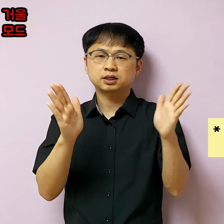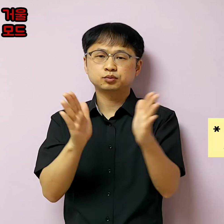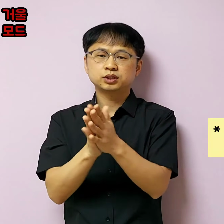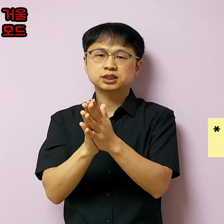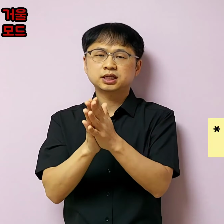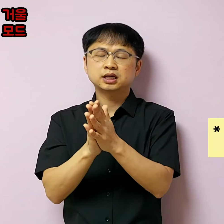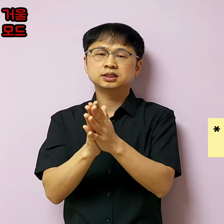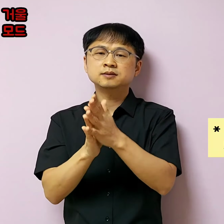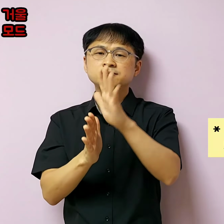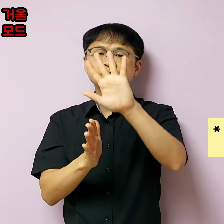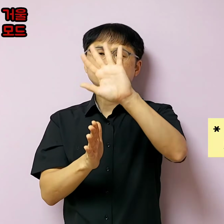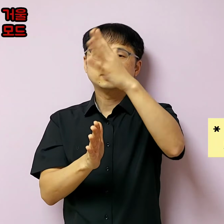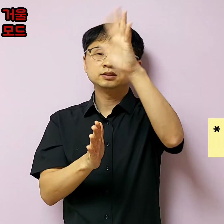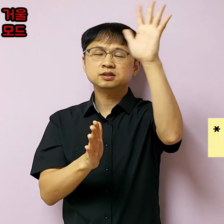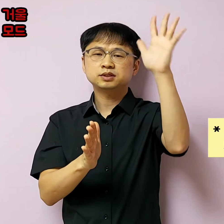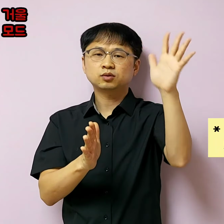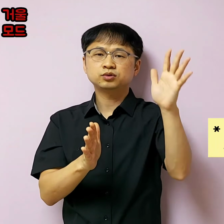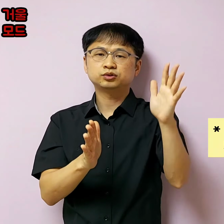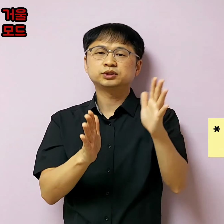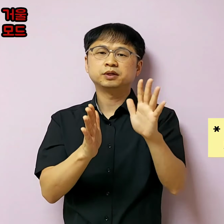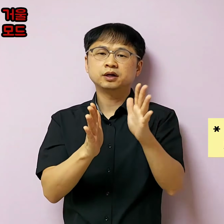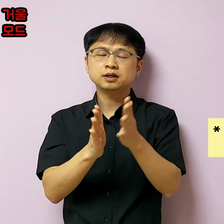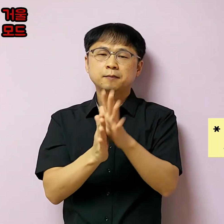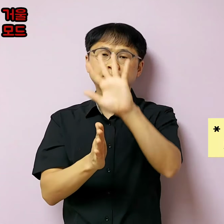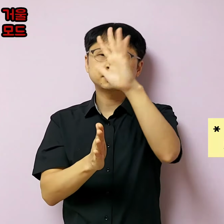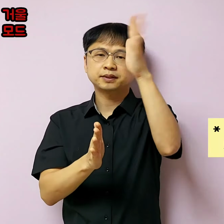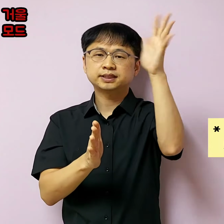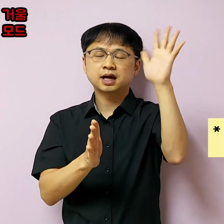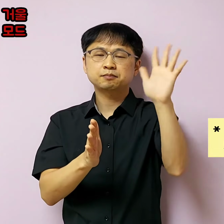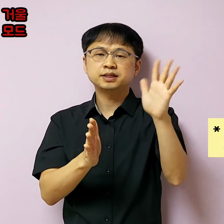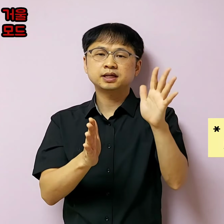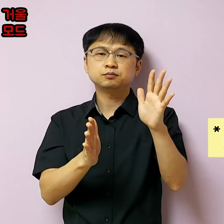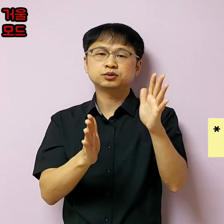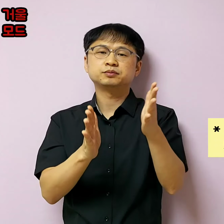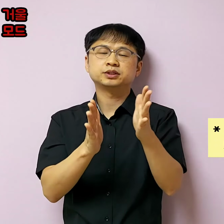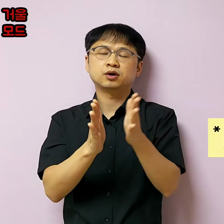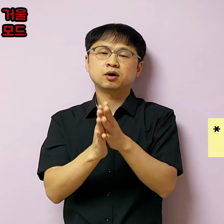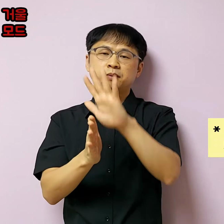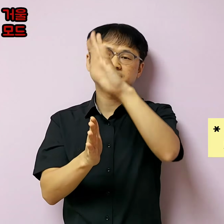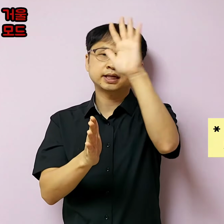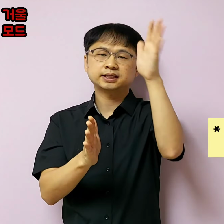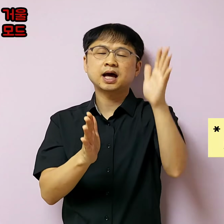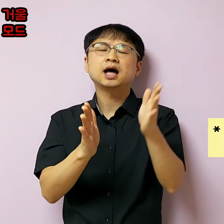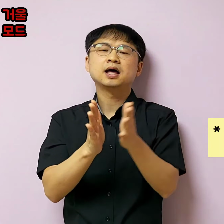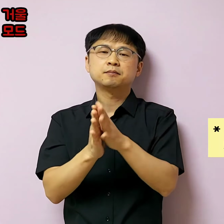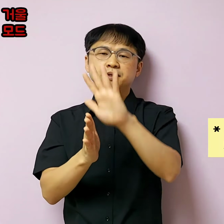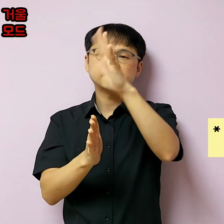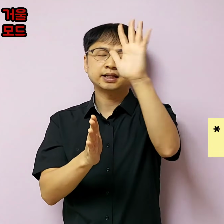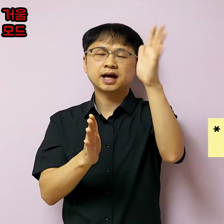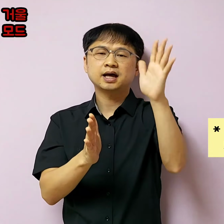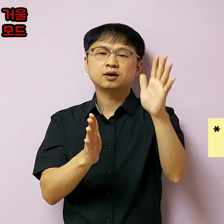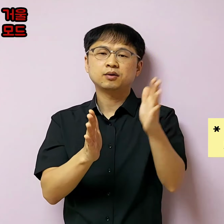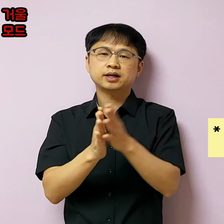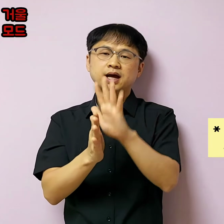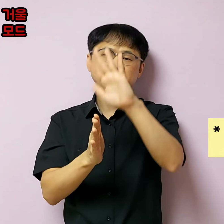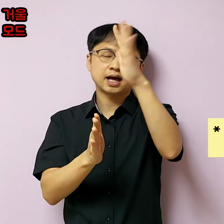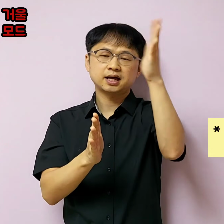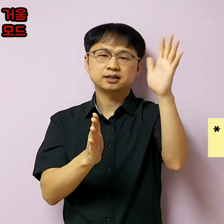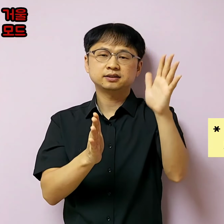손바닥끼리 부딪힌 다음 흔들면서 올려주시면 반짝반짝 빛나는 모습이죠. 반짝이다, 빛나다, 화려하다 이런